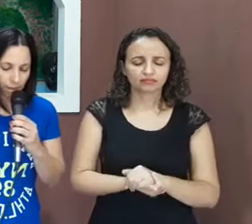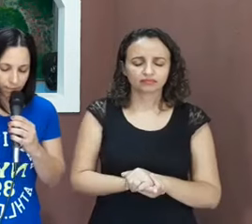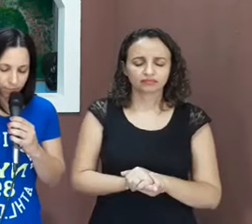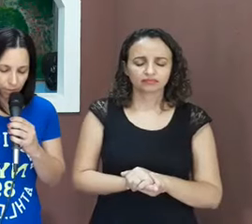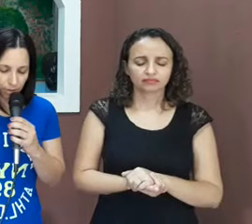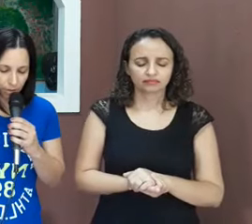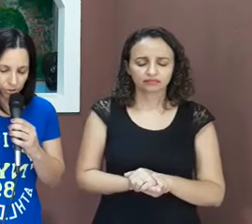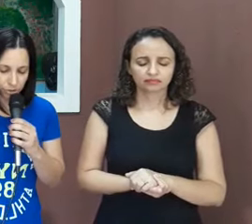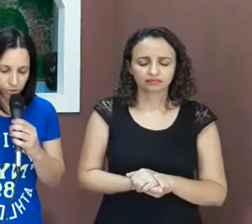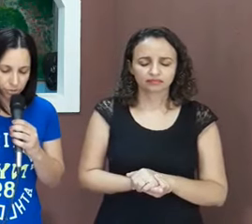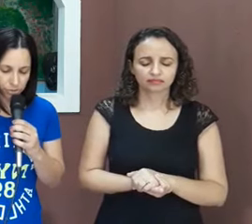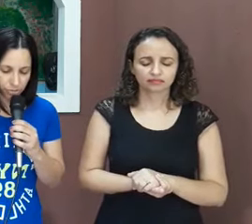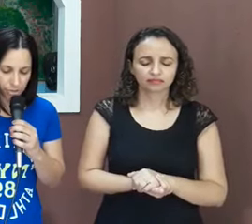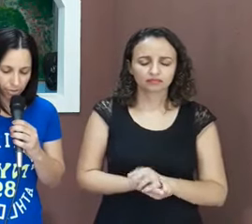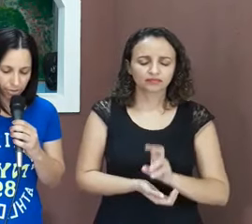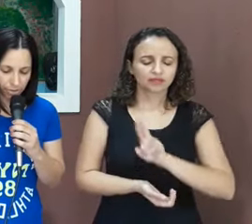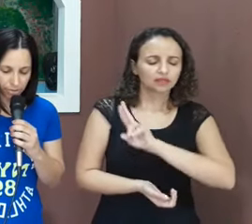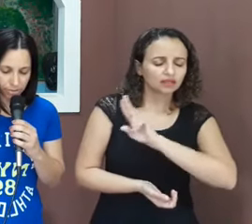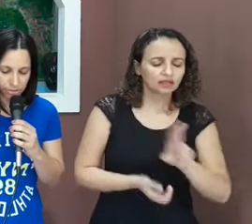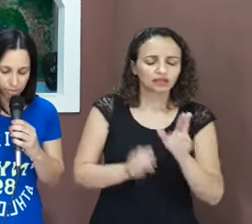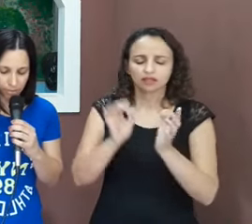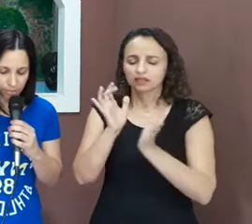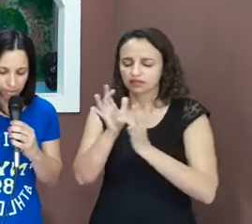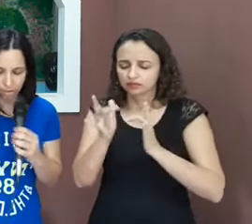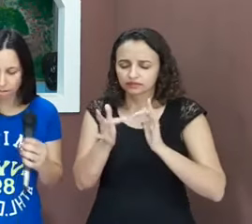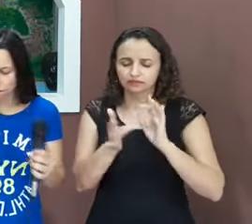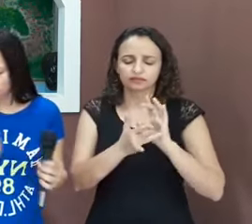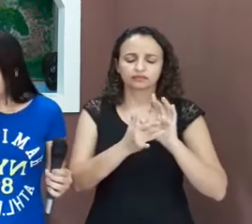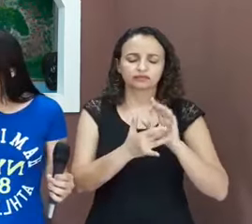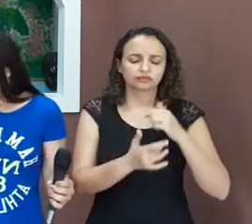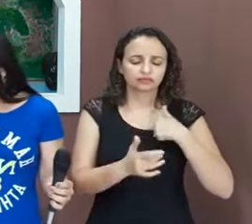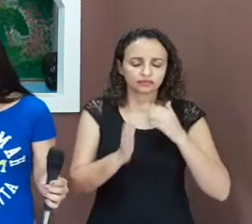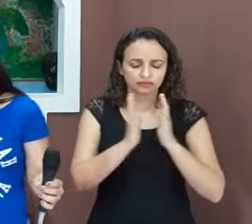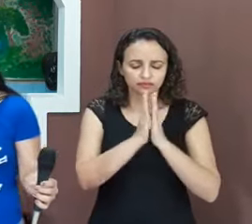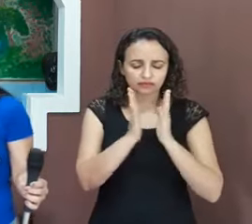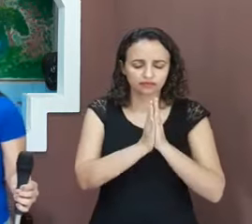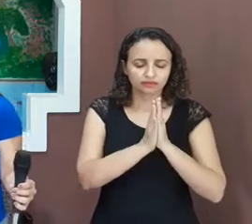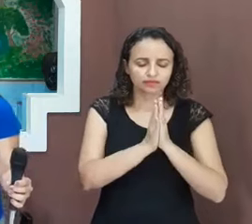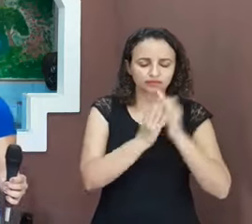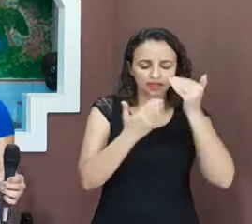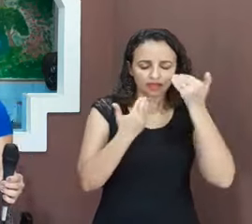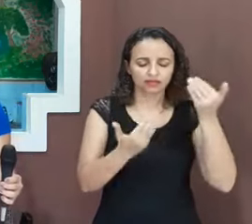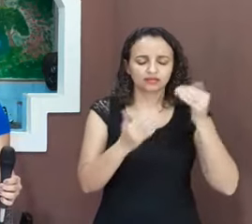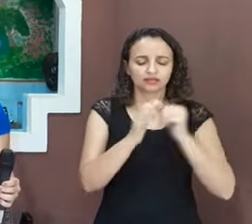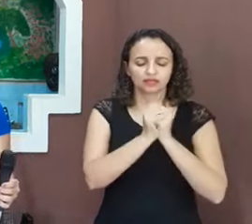Em nome de Jesus, que eu agradeço. Amém.